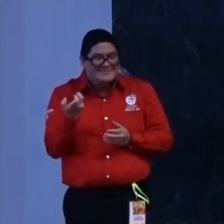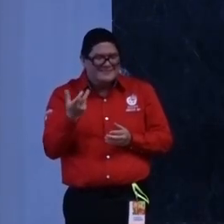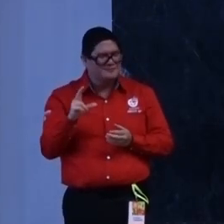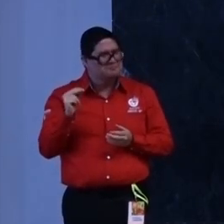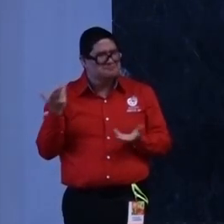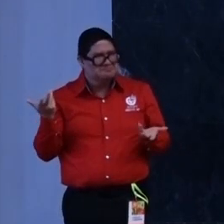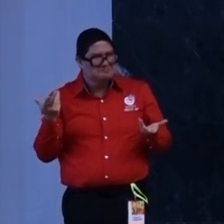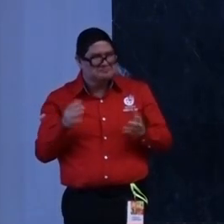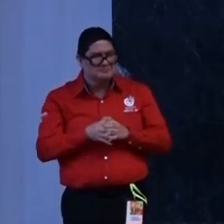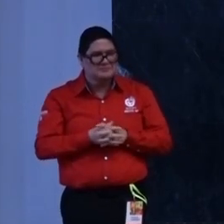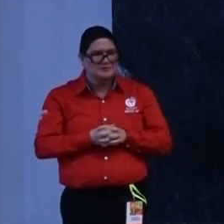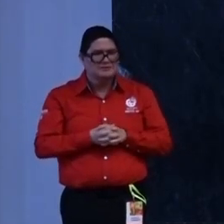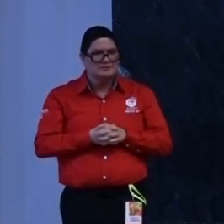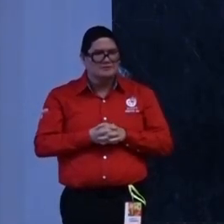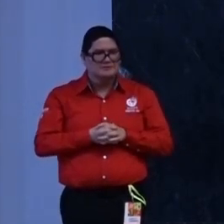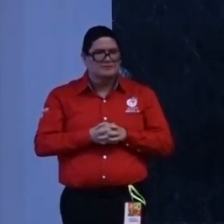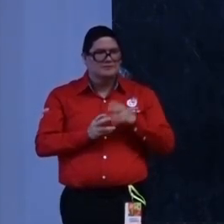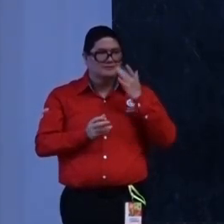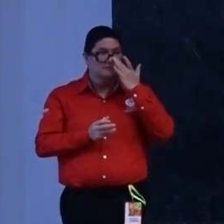¿no?